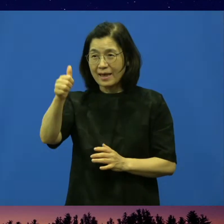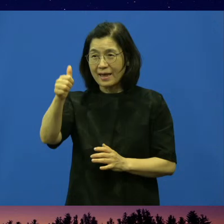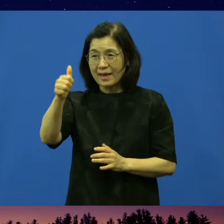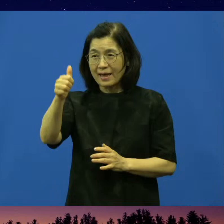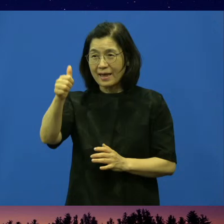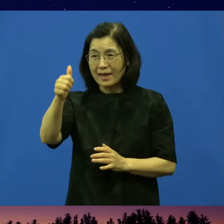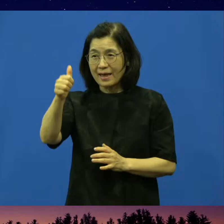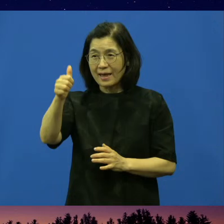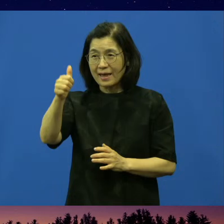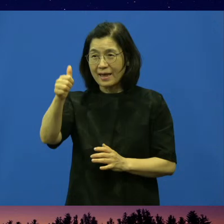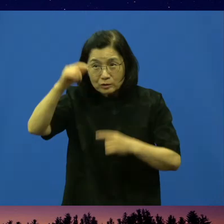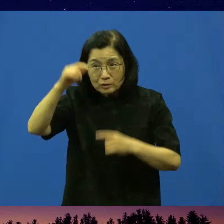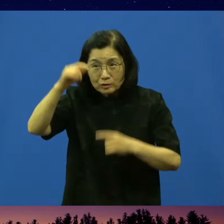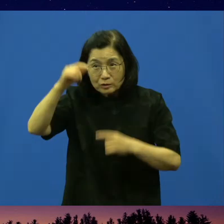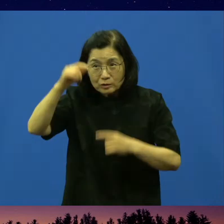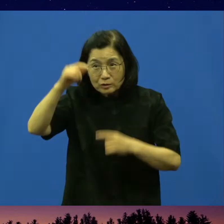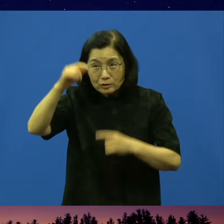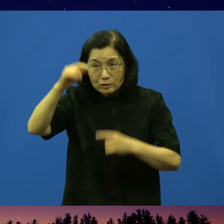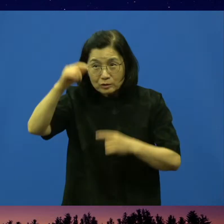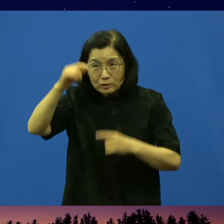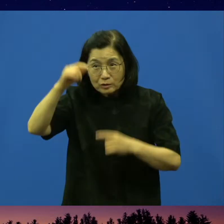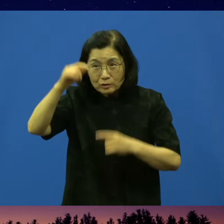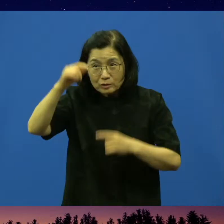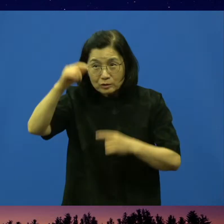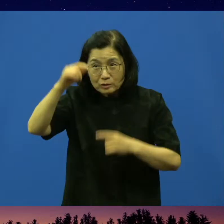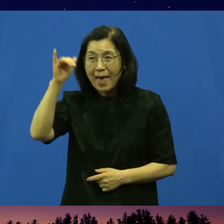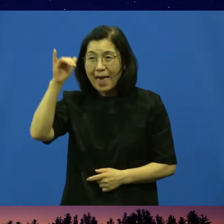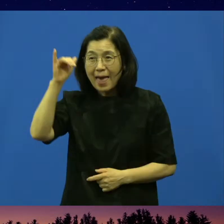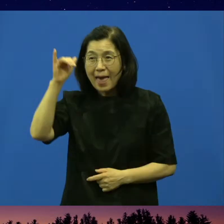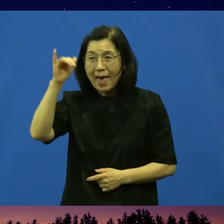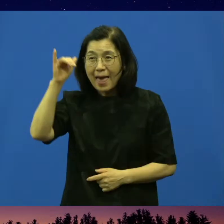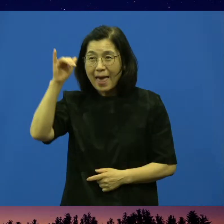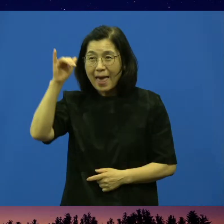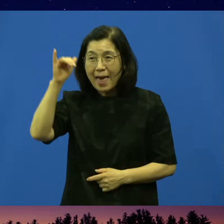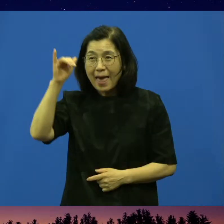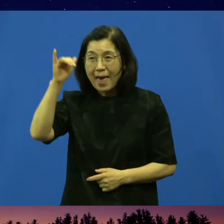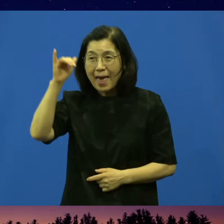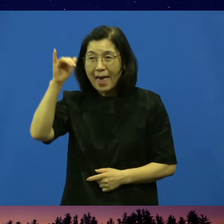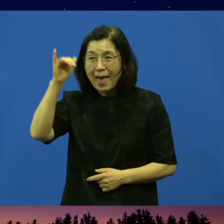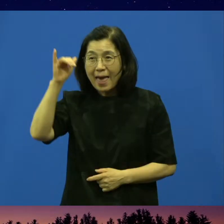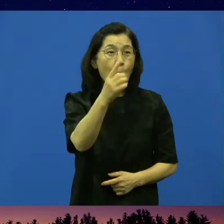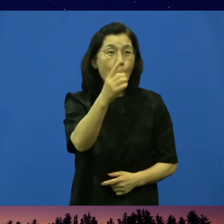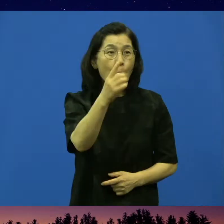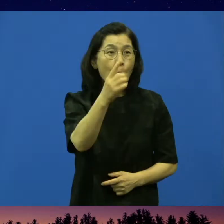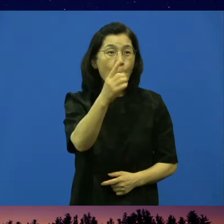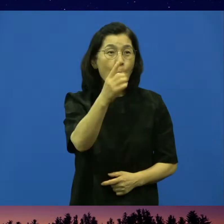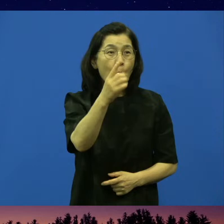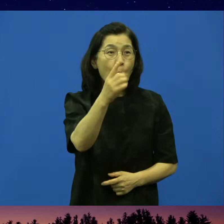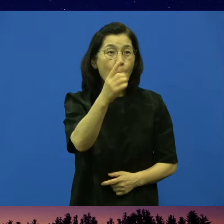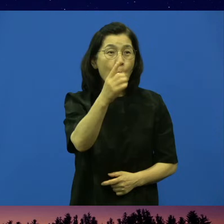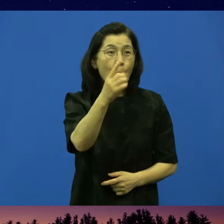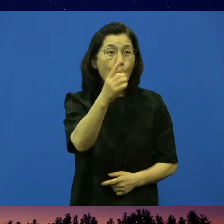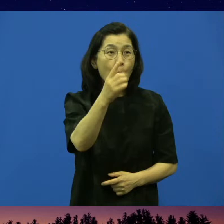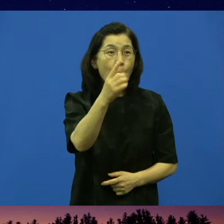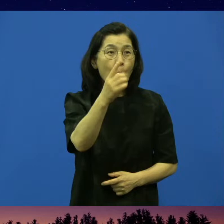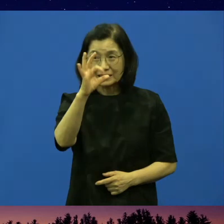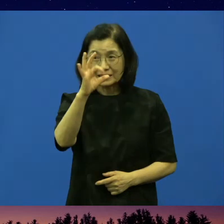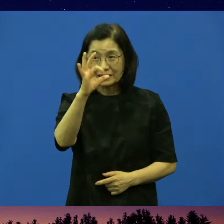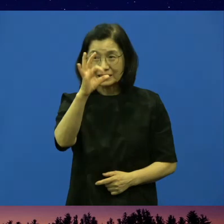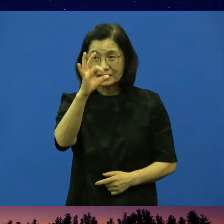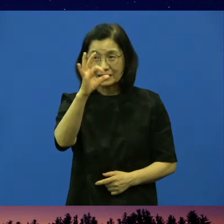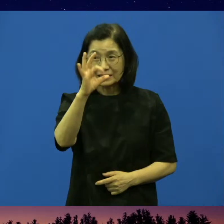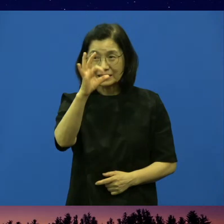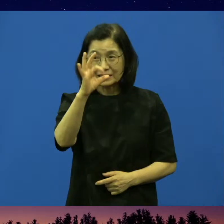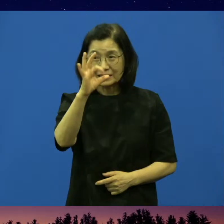훨씬 더 정확하고 정교해졌어요. 앞으로 이게 더 이제 발달되면 이 인공지능이 우리의